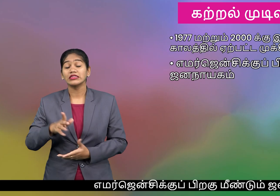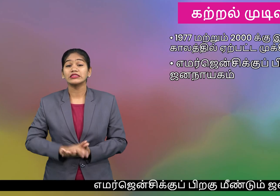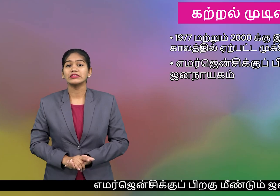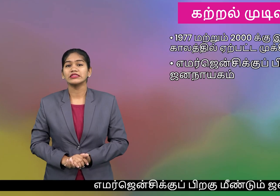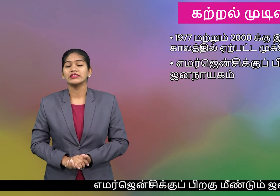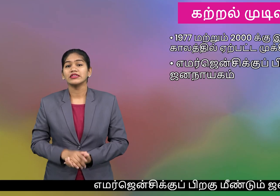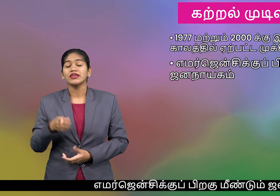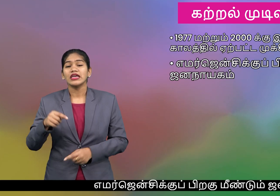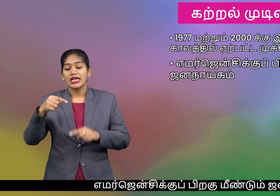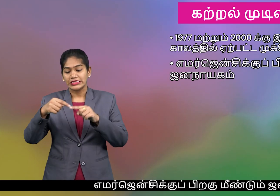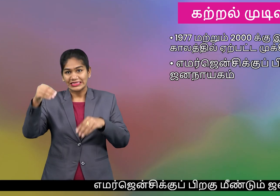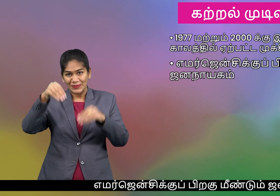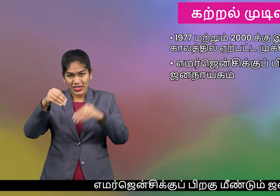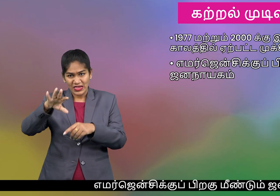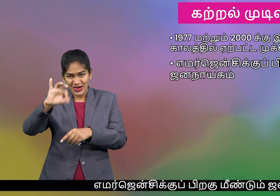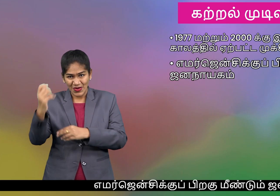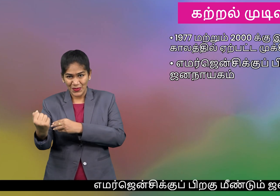எமர்ஜென்சிக்கு பிறகு மீண்டும் ஜனநாயகம்.